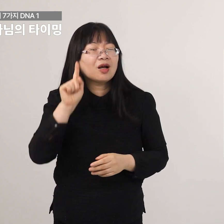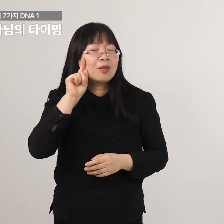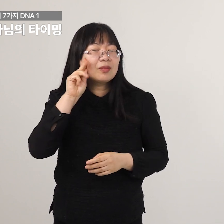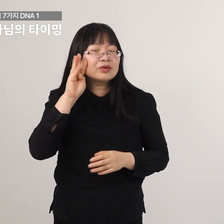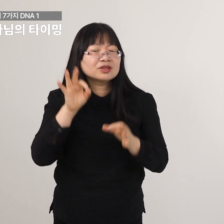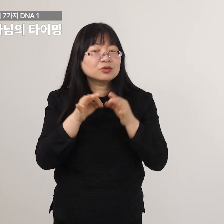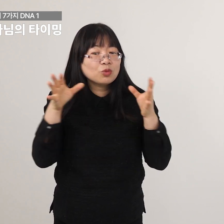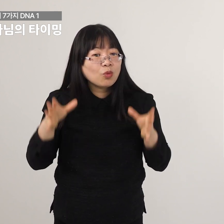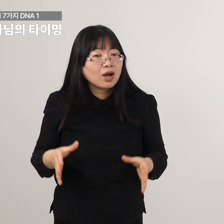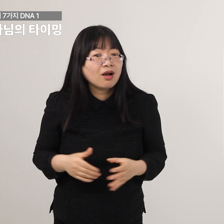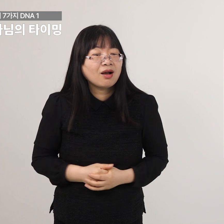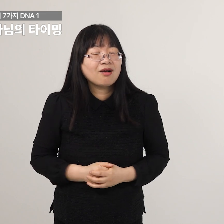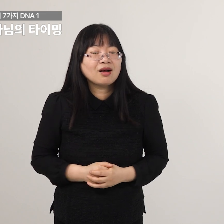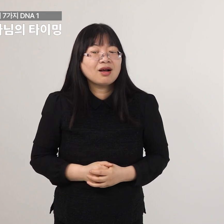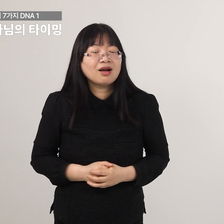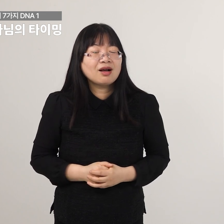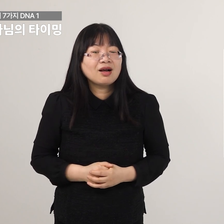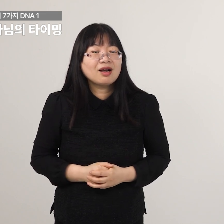동안